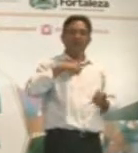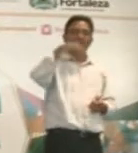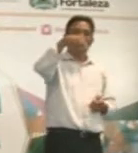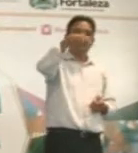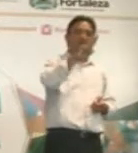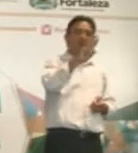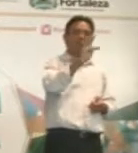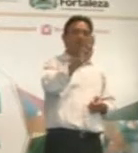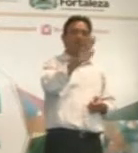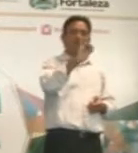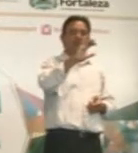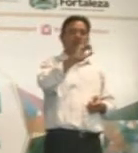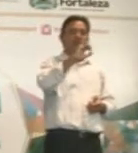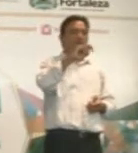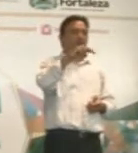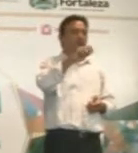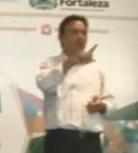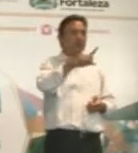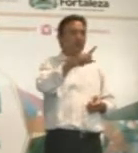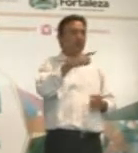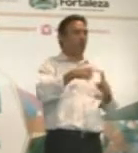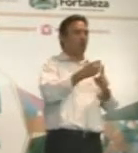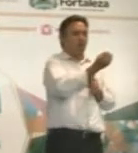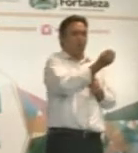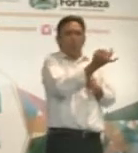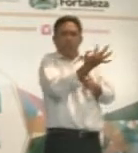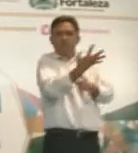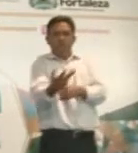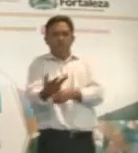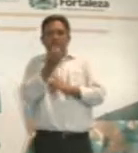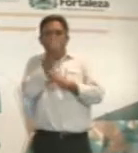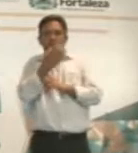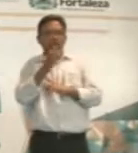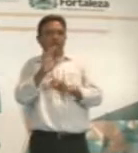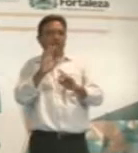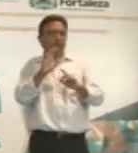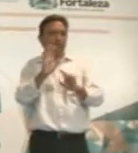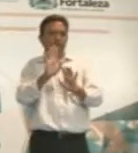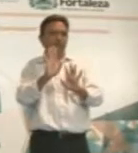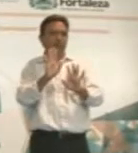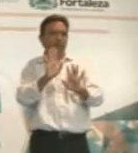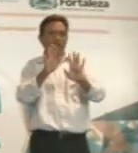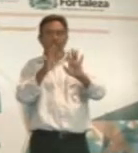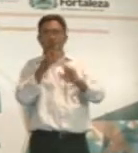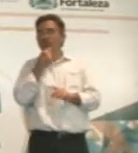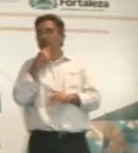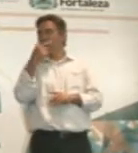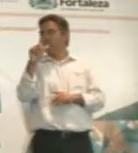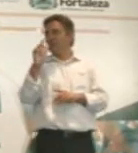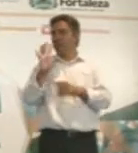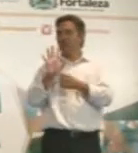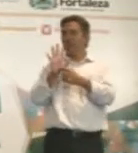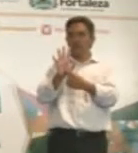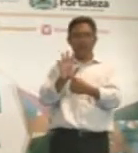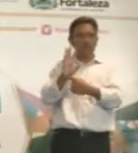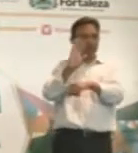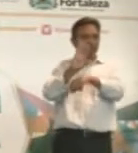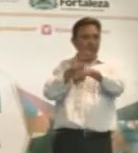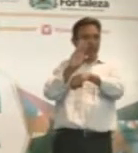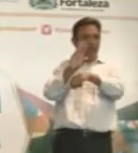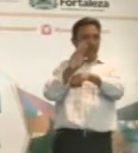A quantidade não é qualidade alimentícia. O cara outro dia mostrou uma foto na